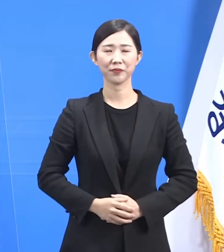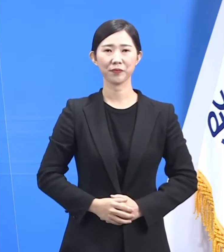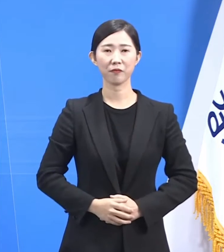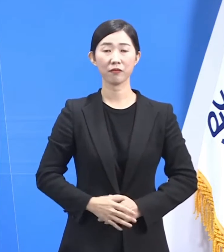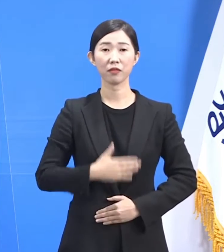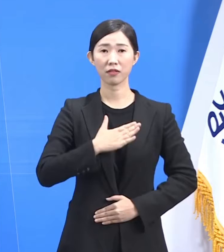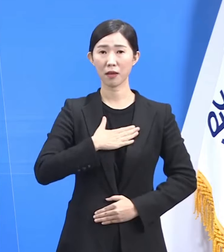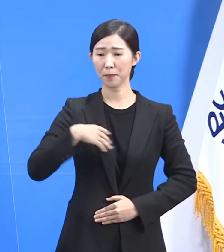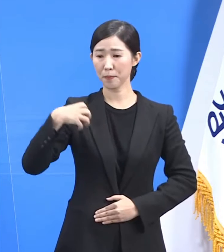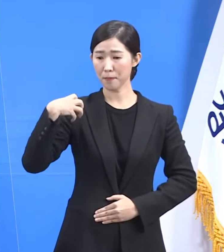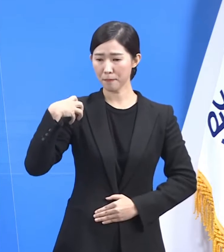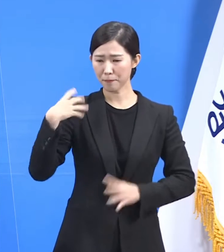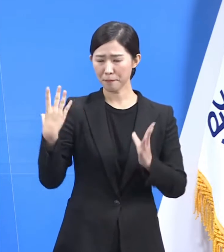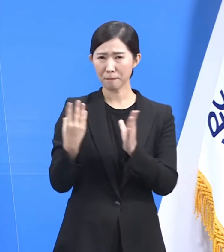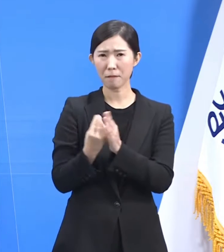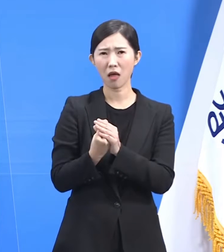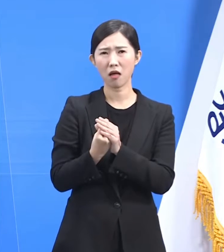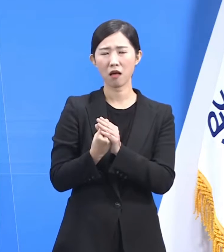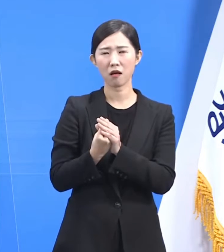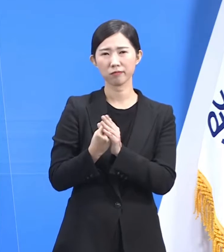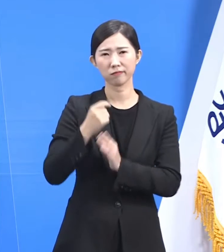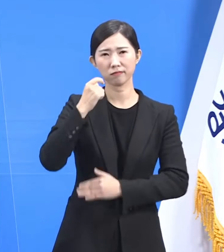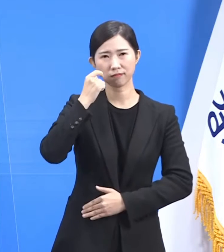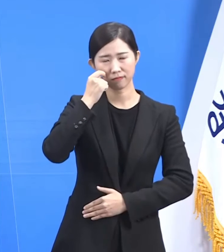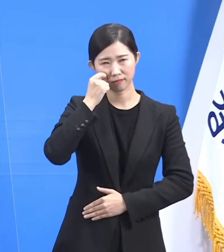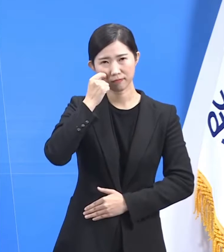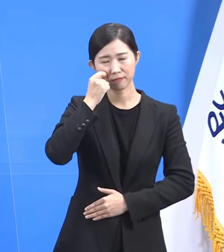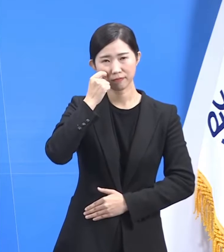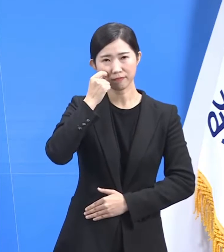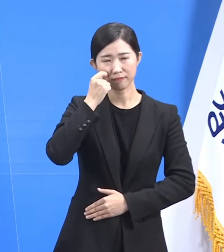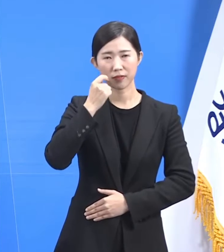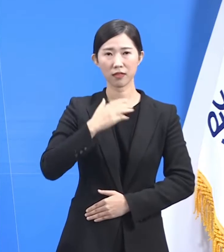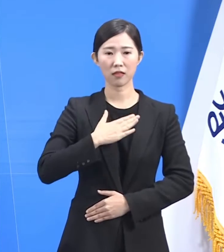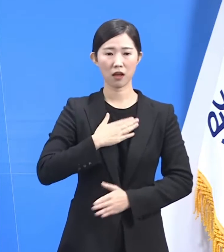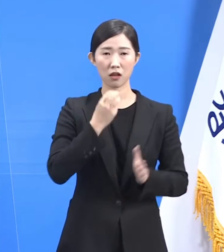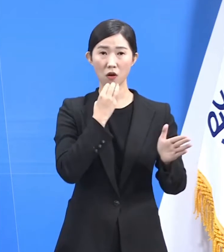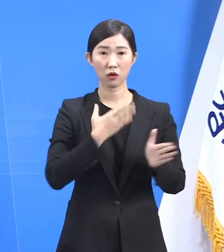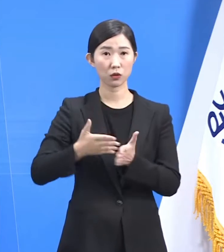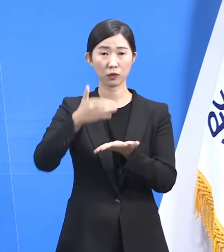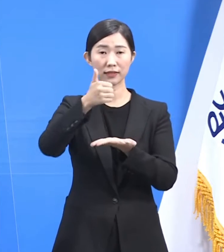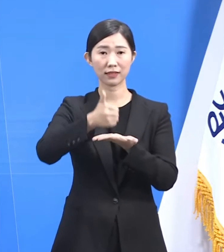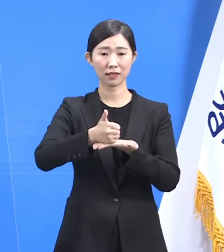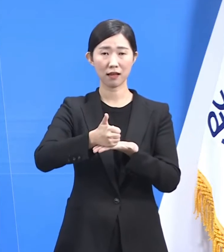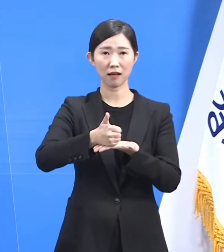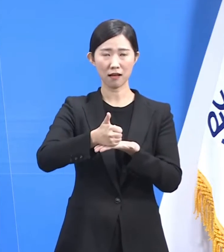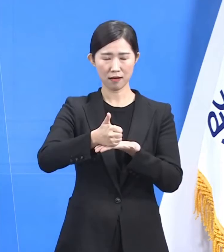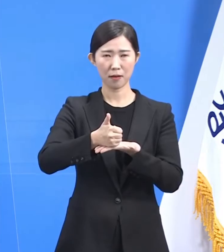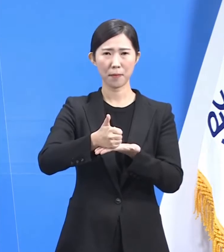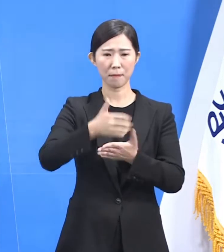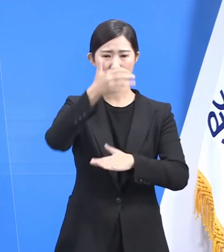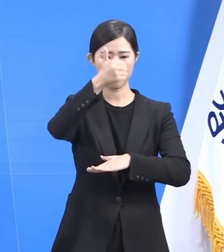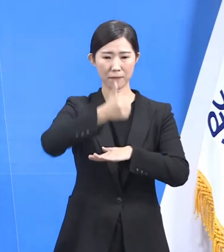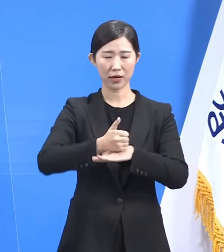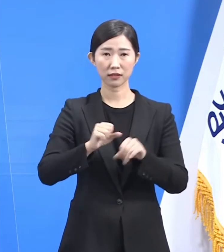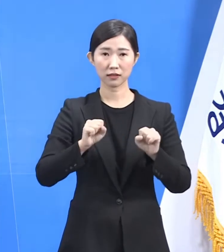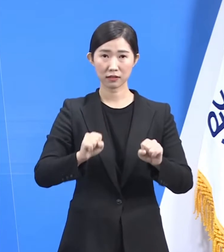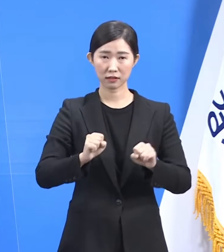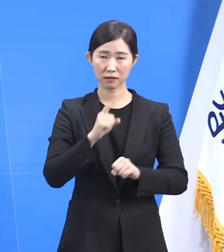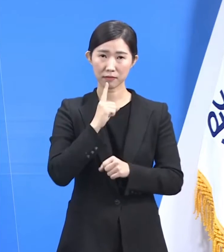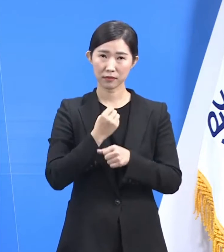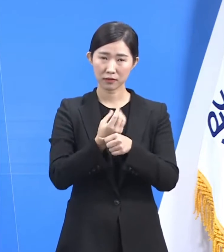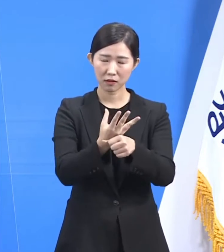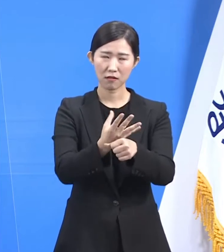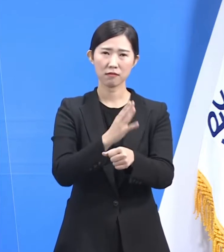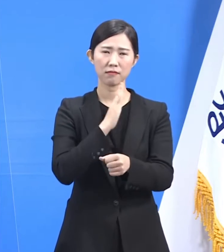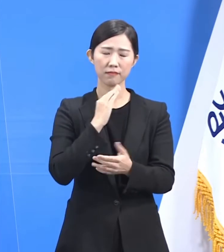주어진 임기를 다하지 못하고 도지사로서 이렇게 인사드리게 돼서 대단히 아쉽고